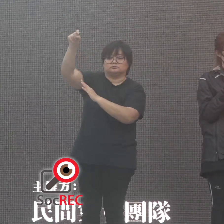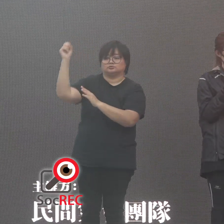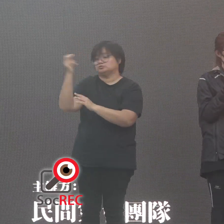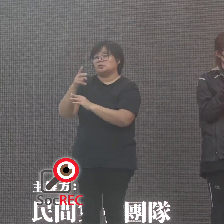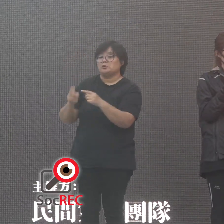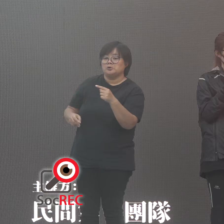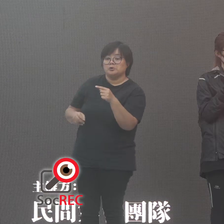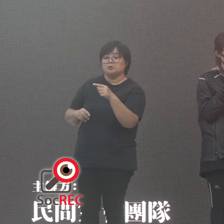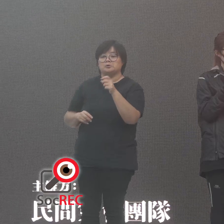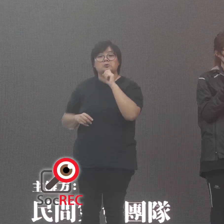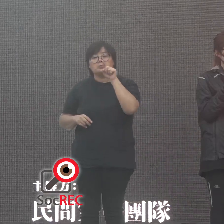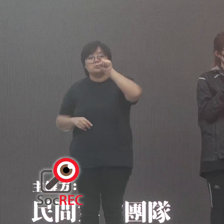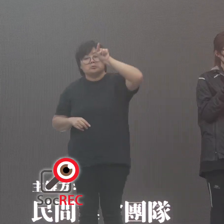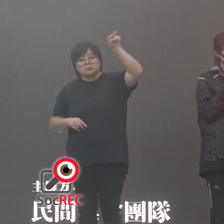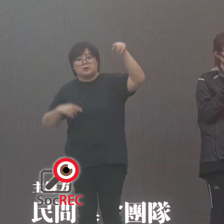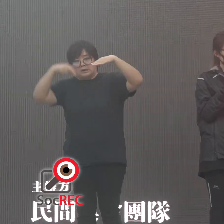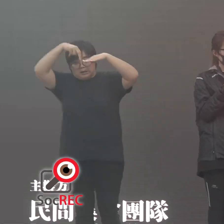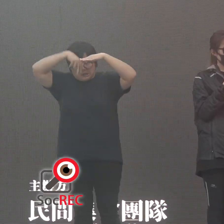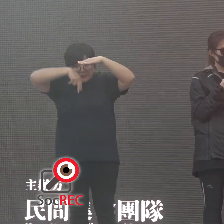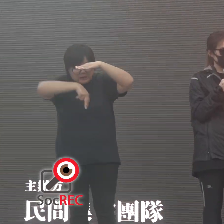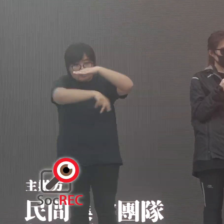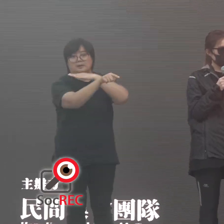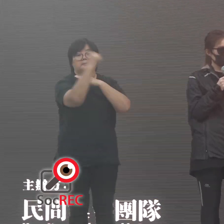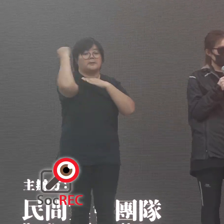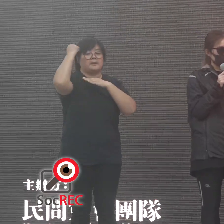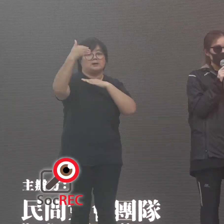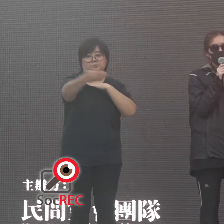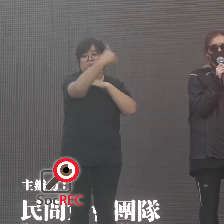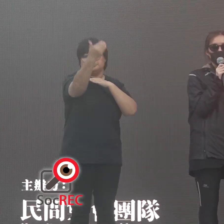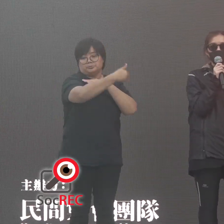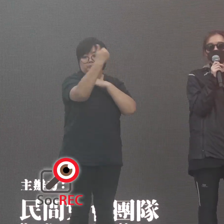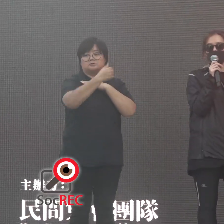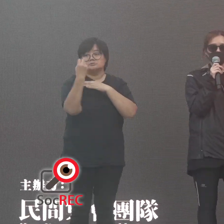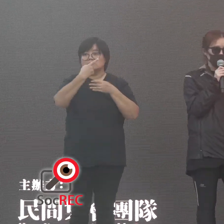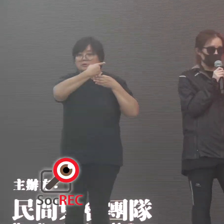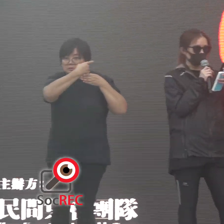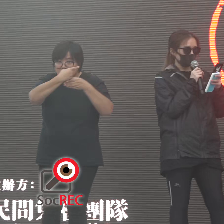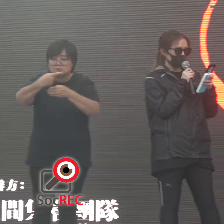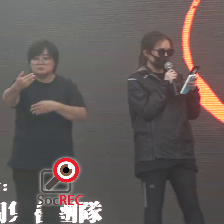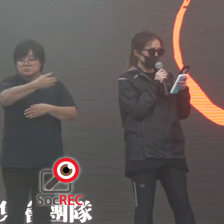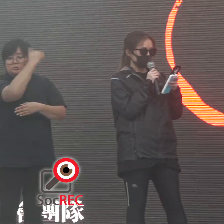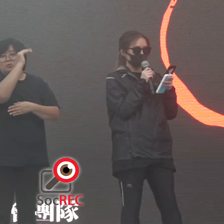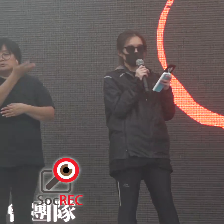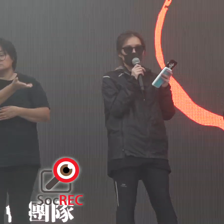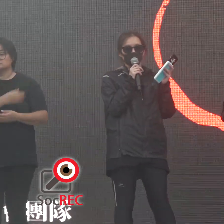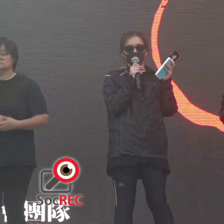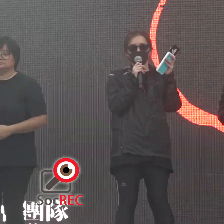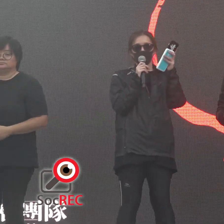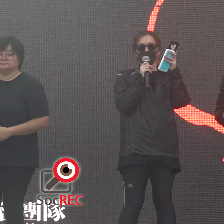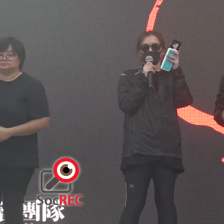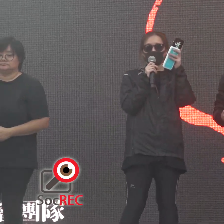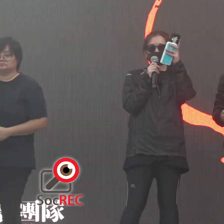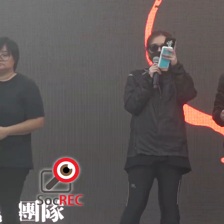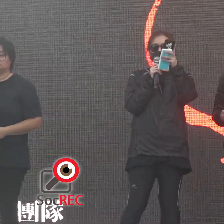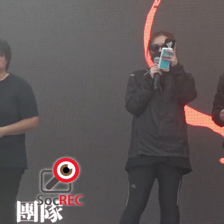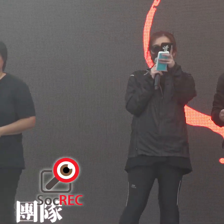行人隧道咧，係可以去搭巴士啦、電車或者係地鐵嘅。 So the organizer suggested you all to you may go to